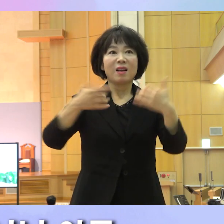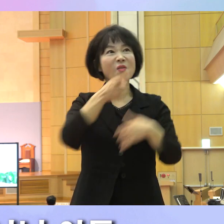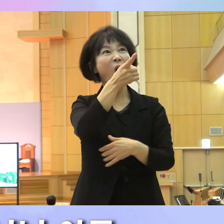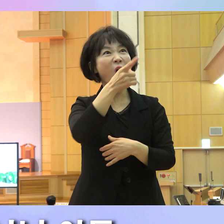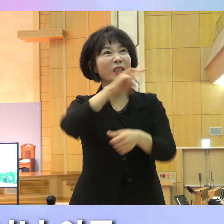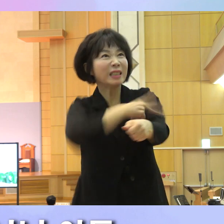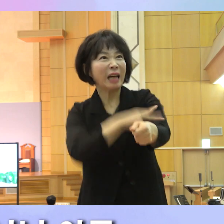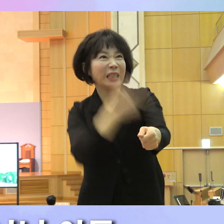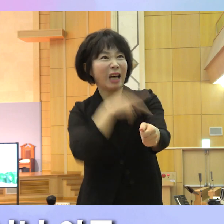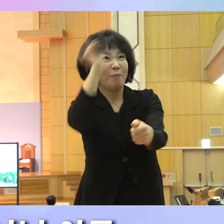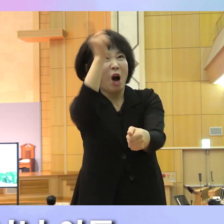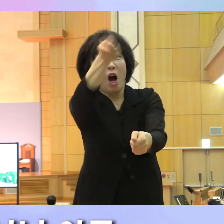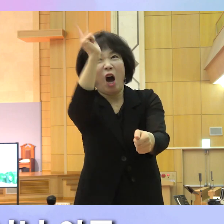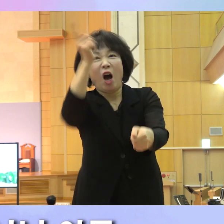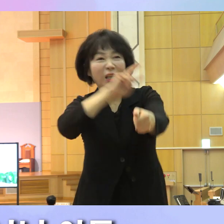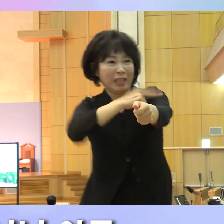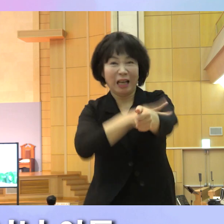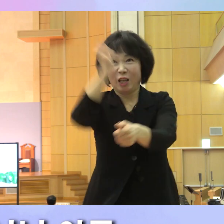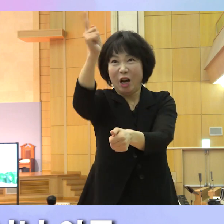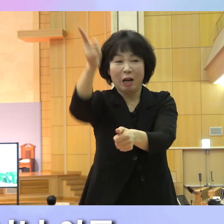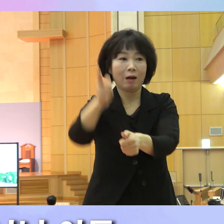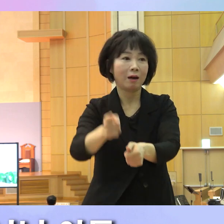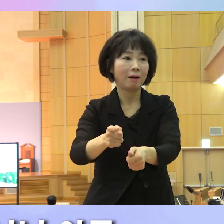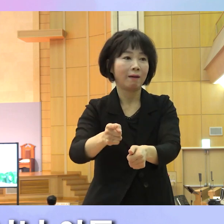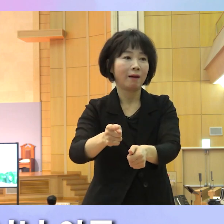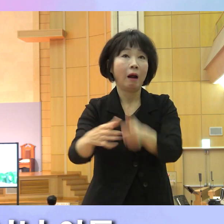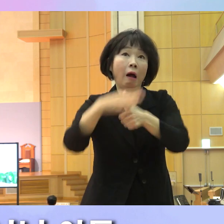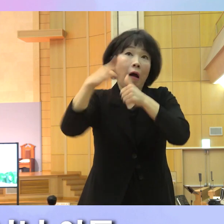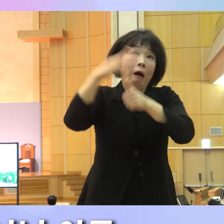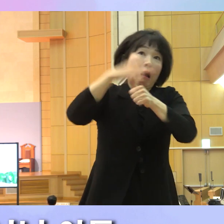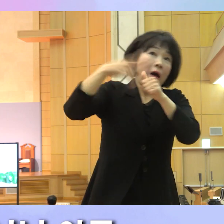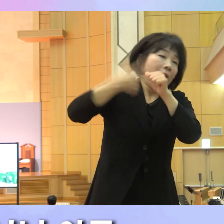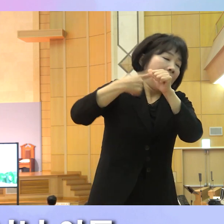사도 바울을 보고도 성경에는 이단이라고 한 적이 없어요.